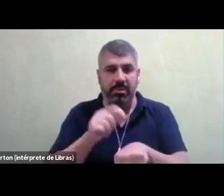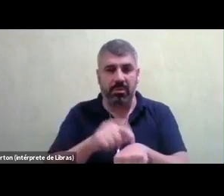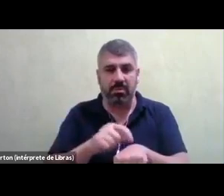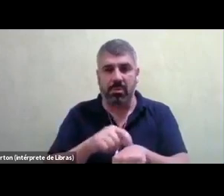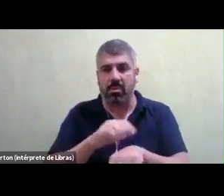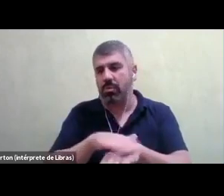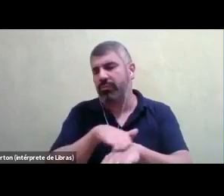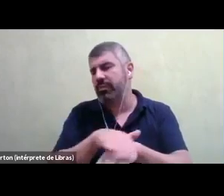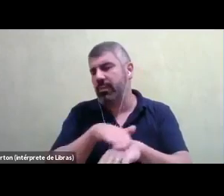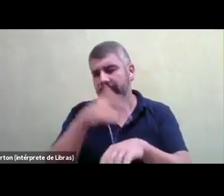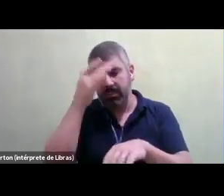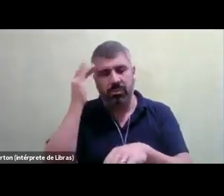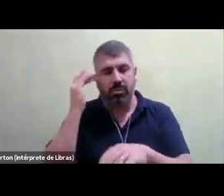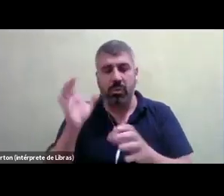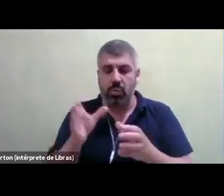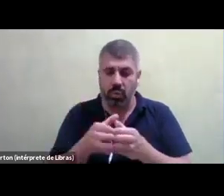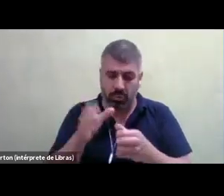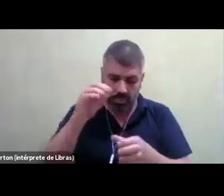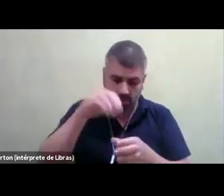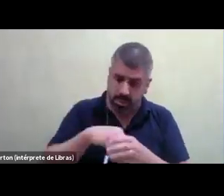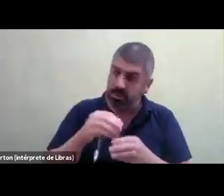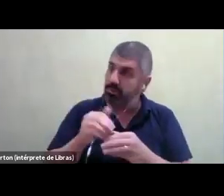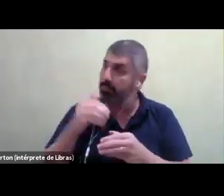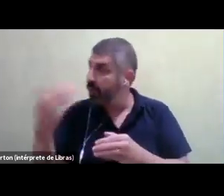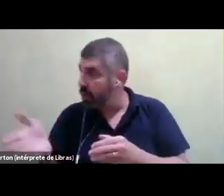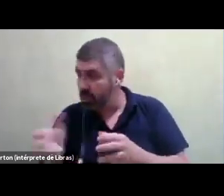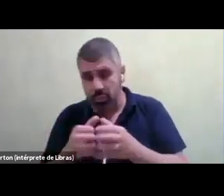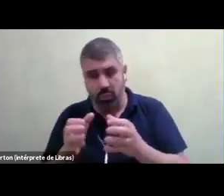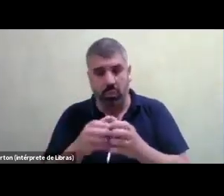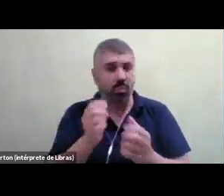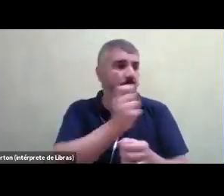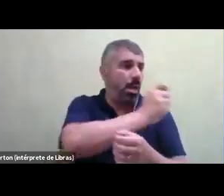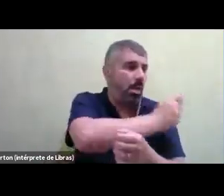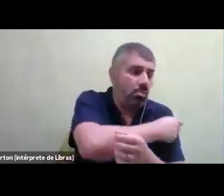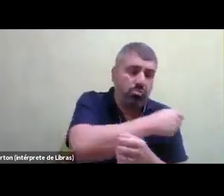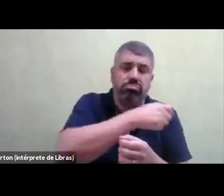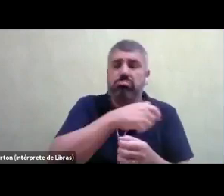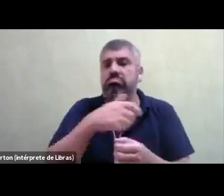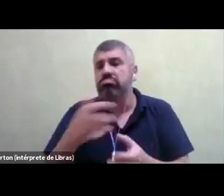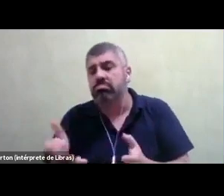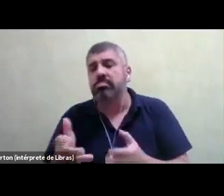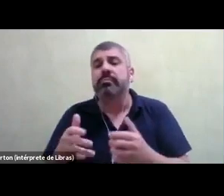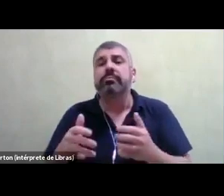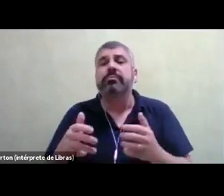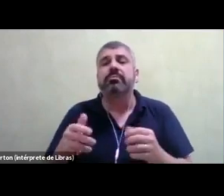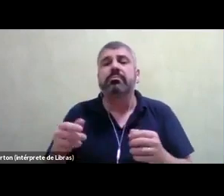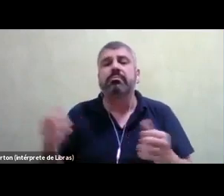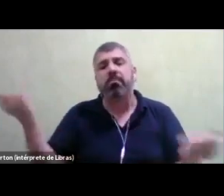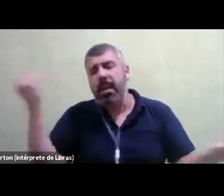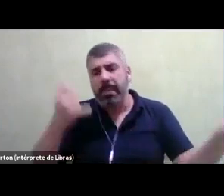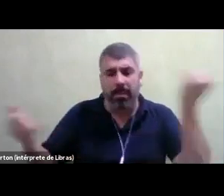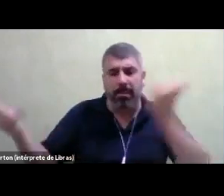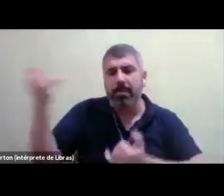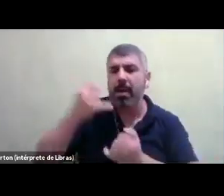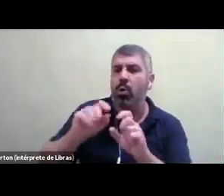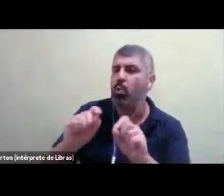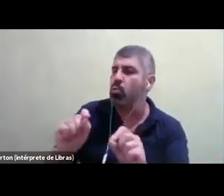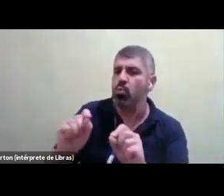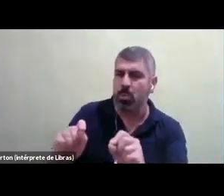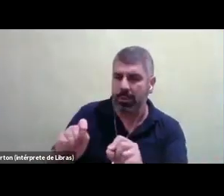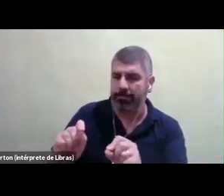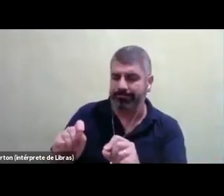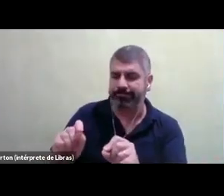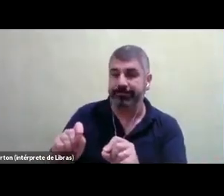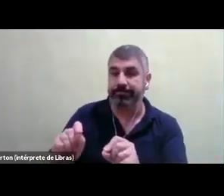muita gente do nosso grupo, de fora do grupo, com alunos, e eu ouvi muito uma questão que é a seguinte: